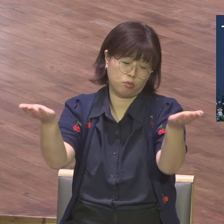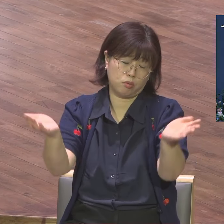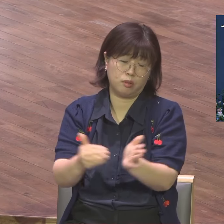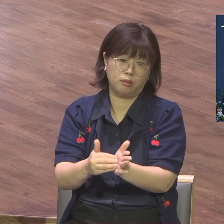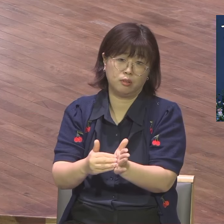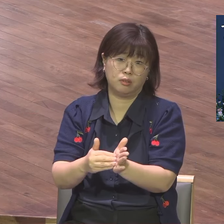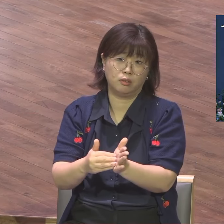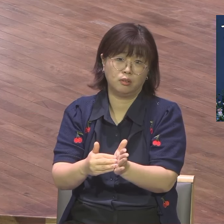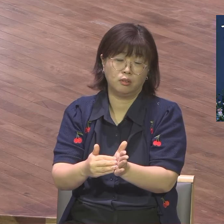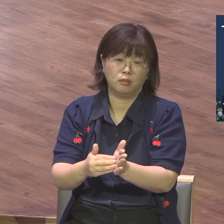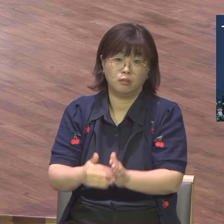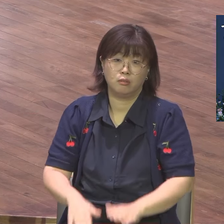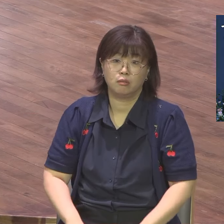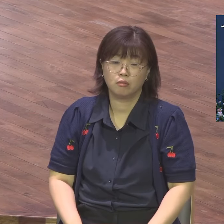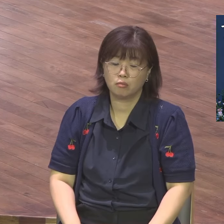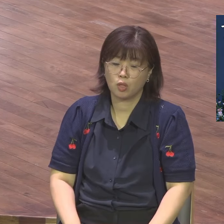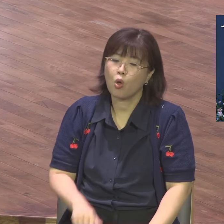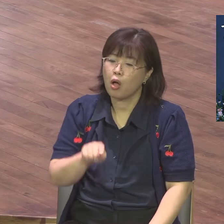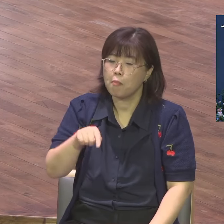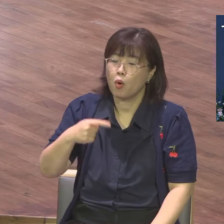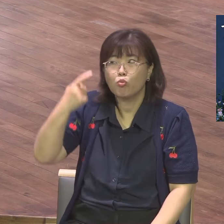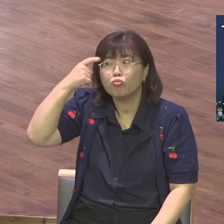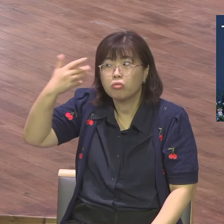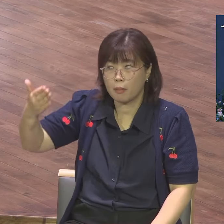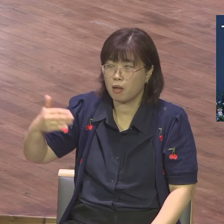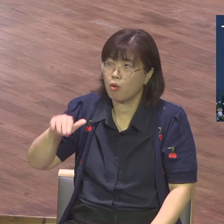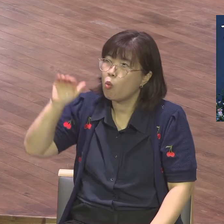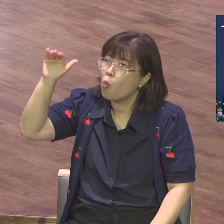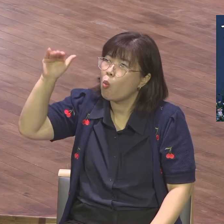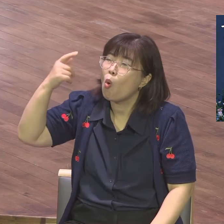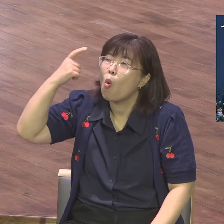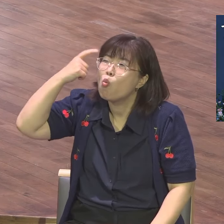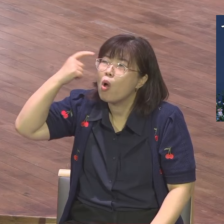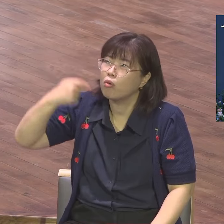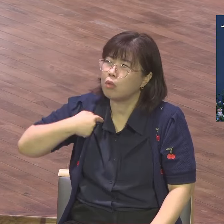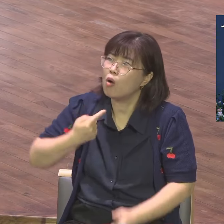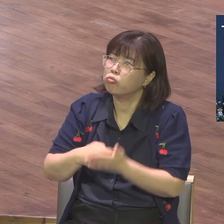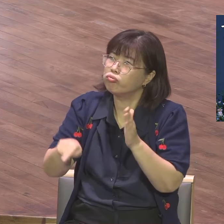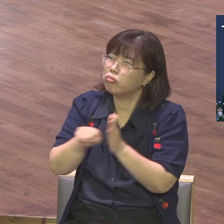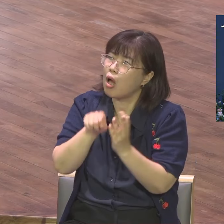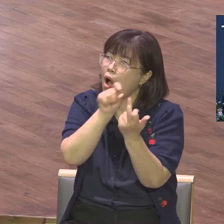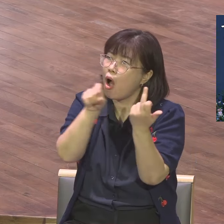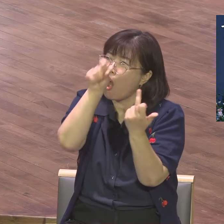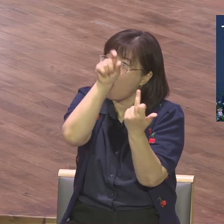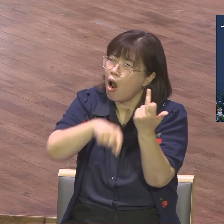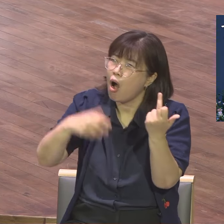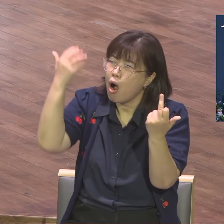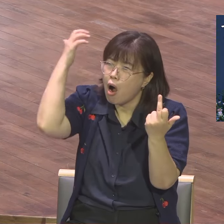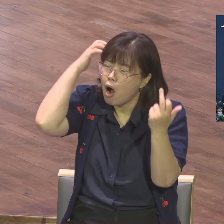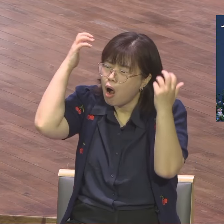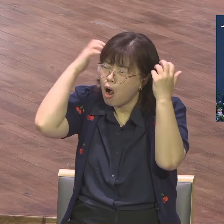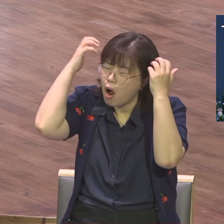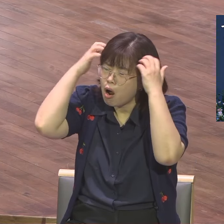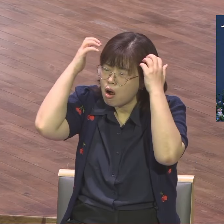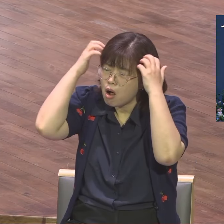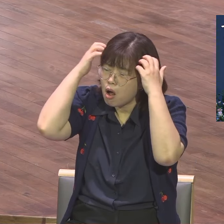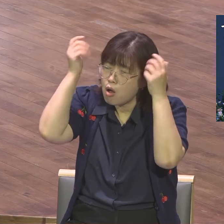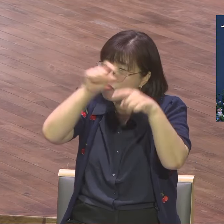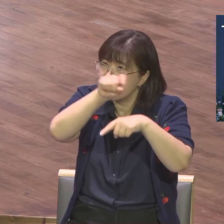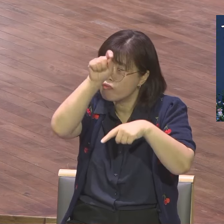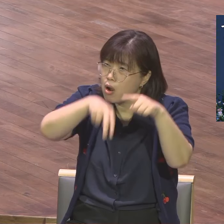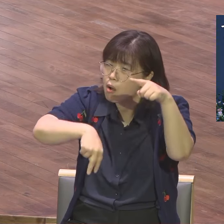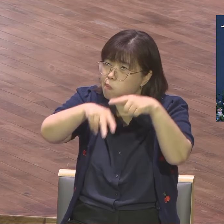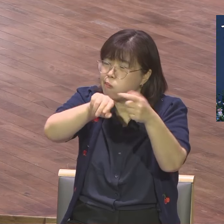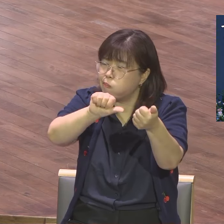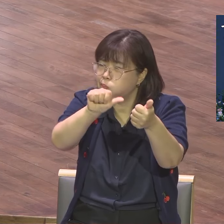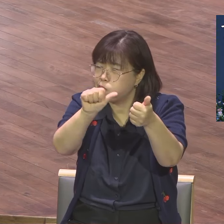왜 나를 이렇게 사랑합니까? 왜 갈보리 골고다 십자가에서 나에게 이렇게 사랑을 표현해